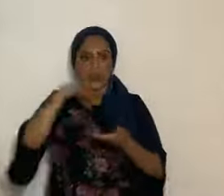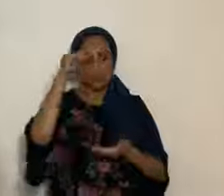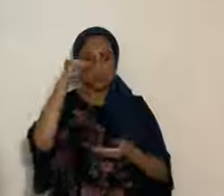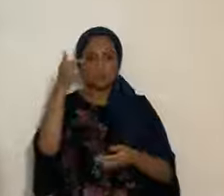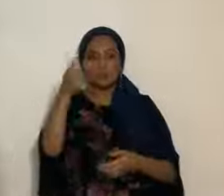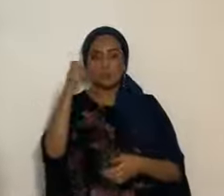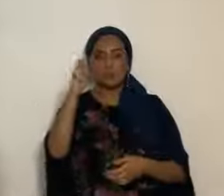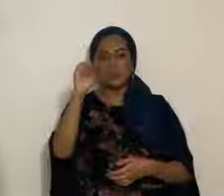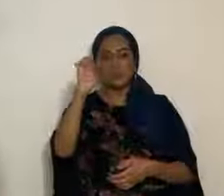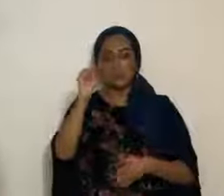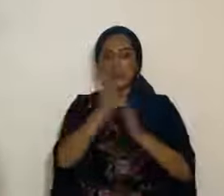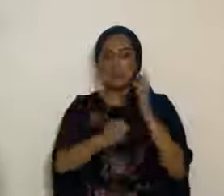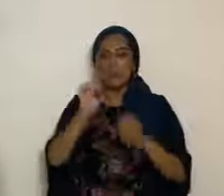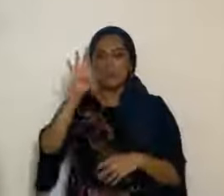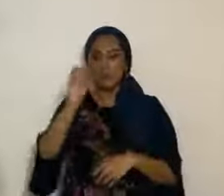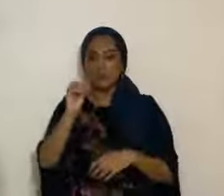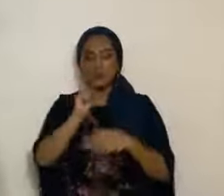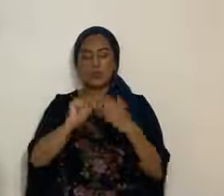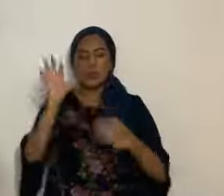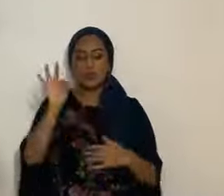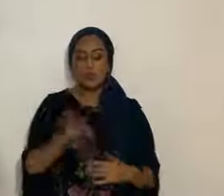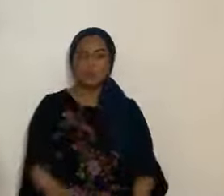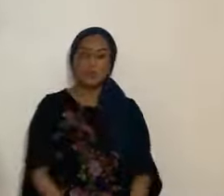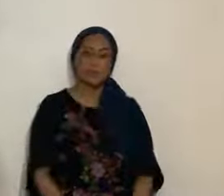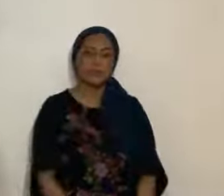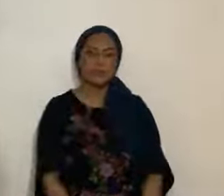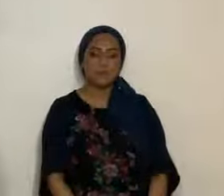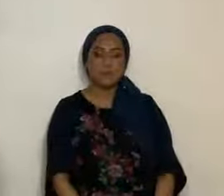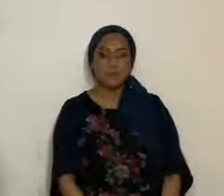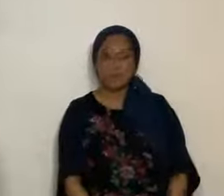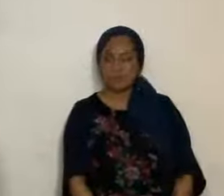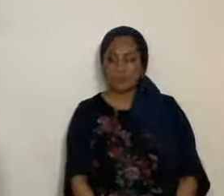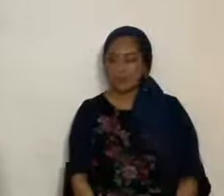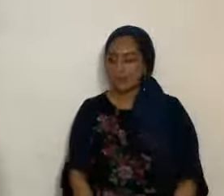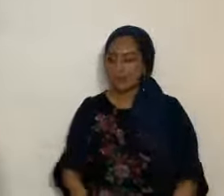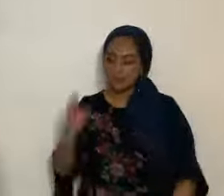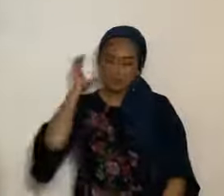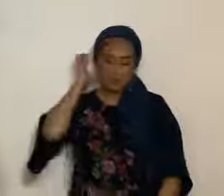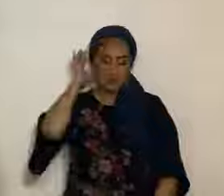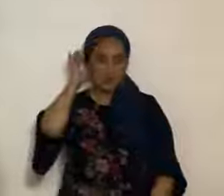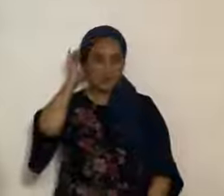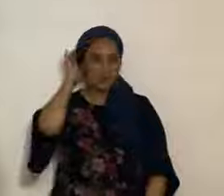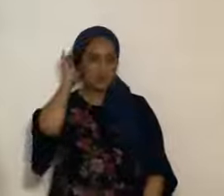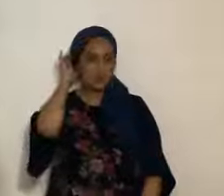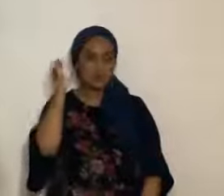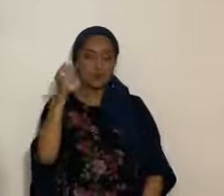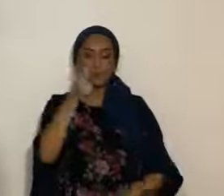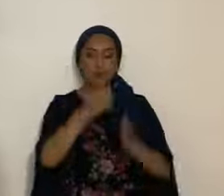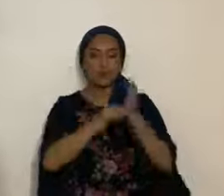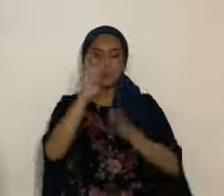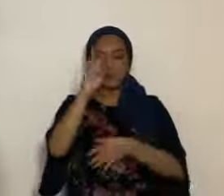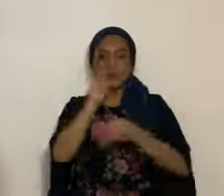capítulo 40, el verso 9. Vamos para allá, por favor. Génesis 40, el verso 9 dice de la siguiente